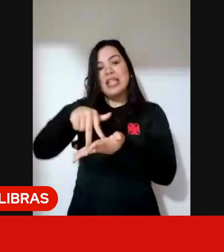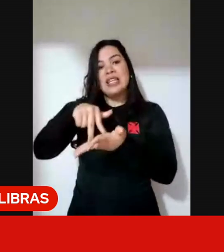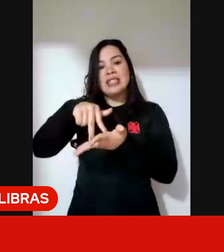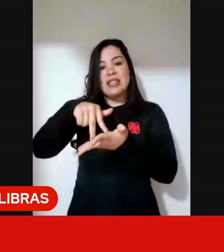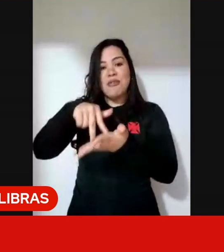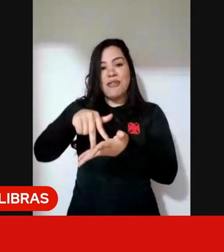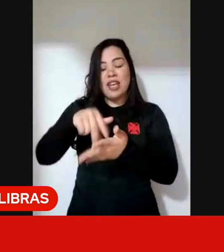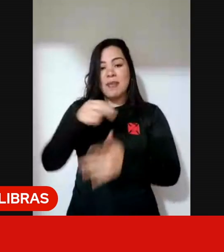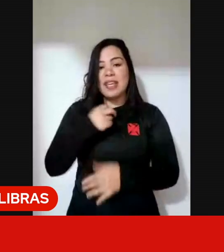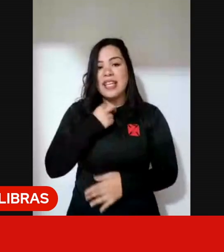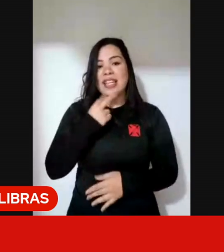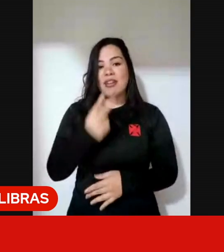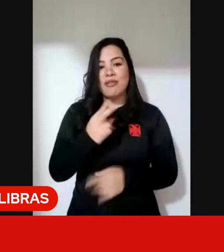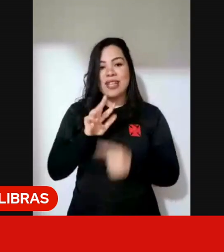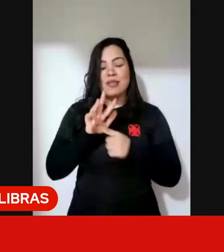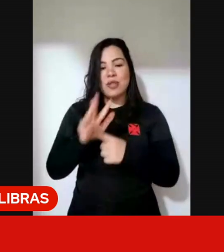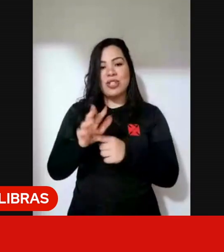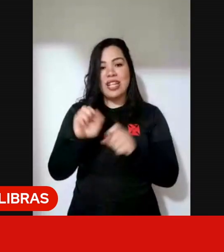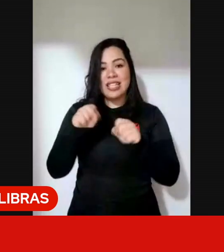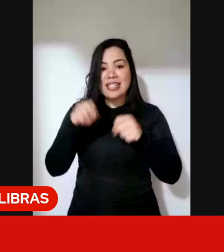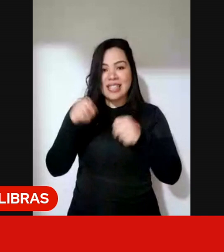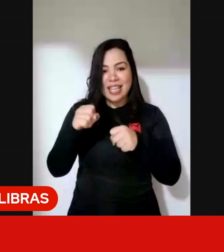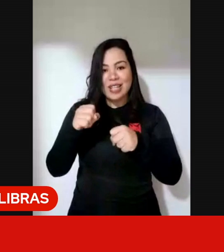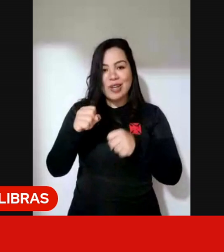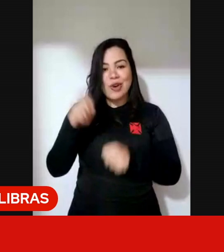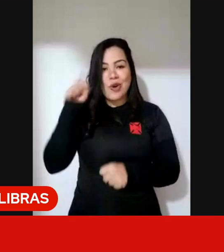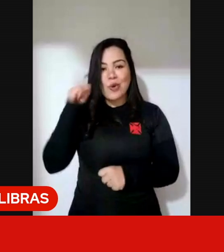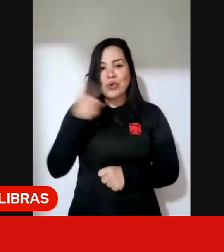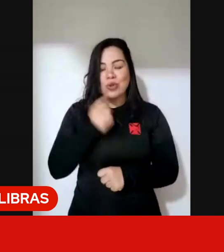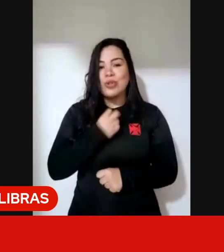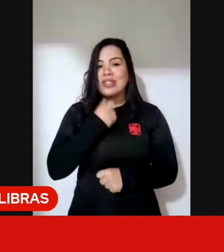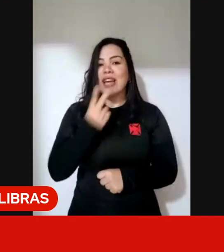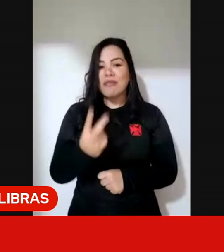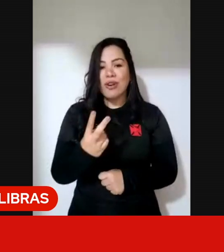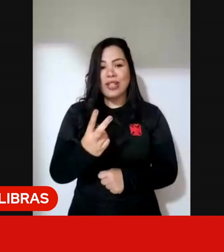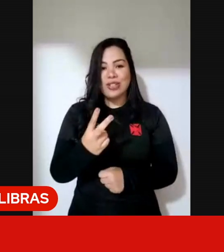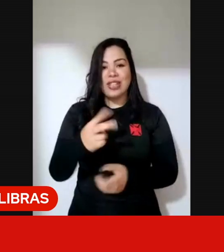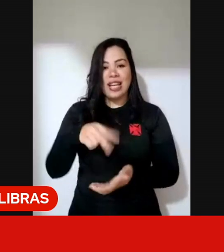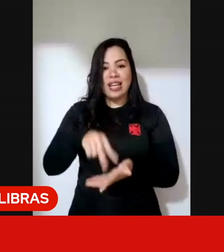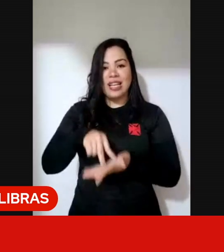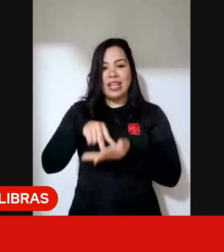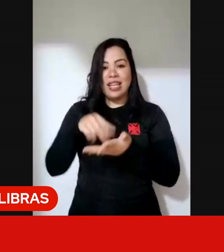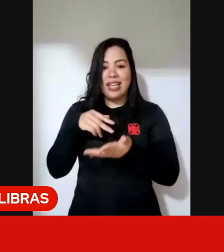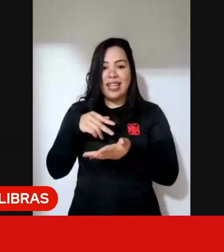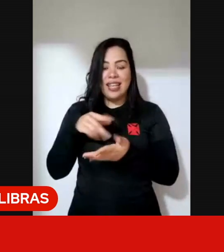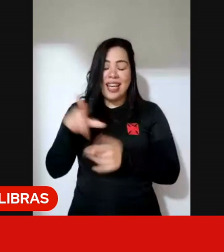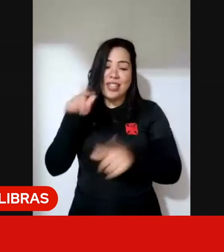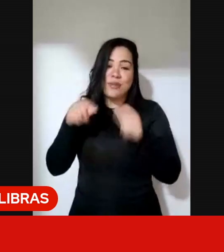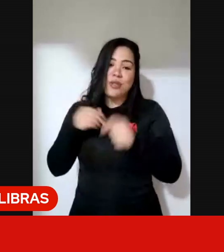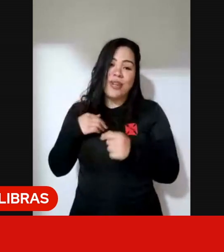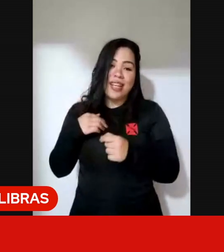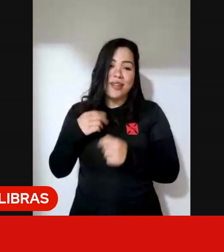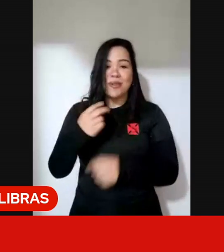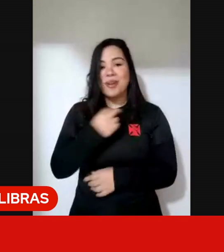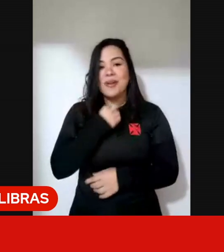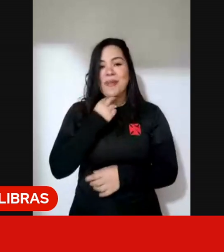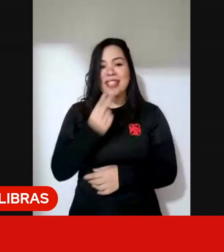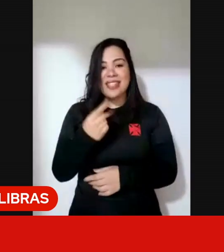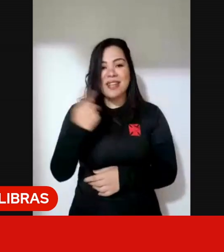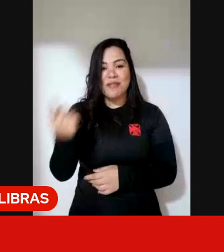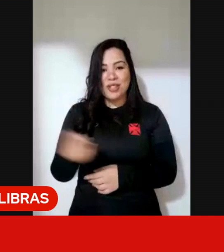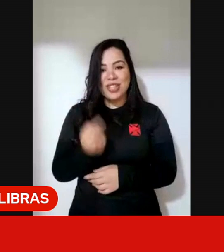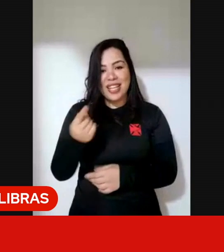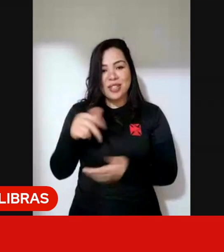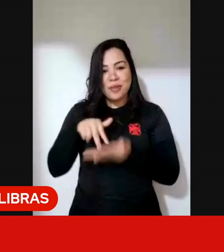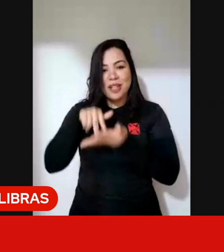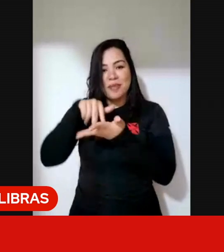realmente ser firme e ter voz, e mostrar que sim, o surdo tem voz, né? E eles me escolheram para